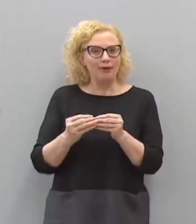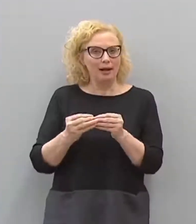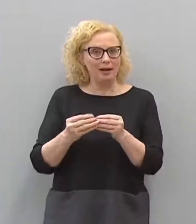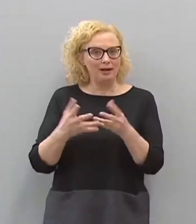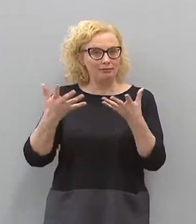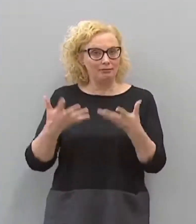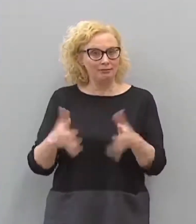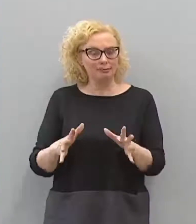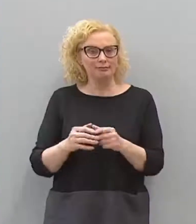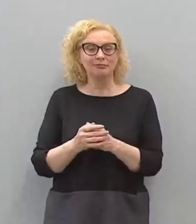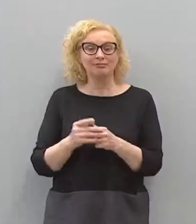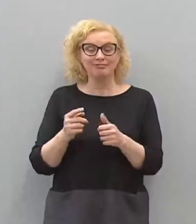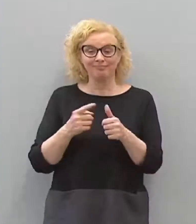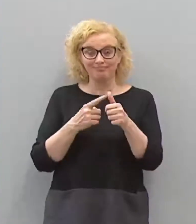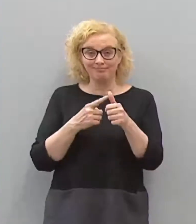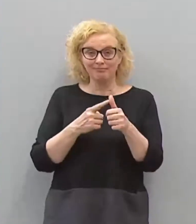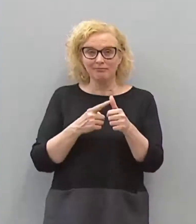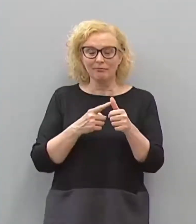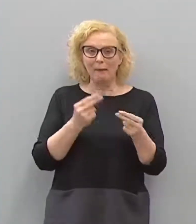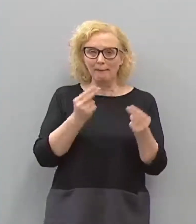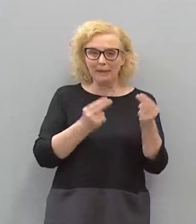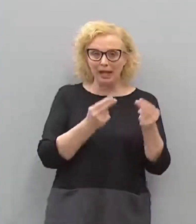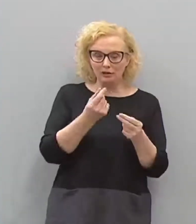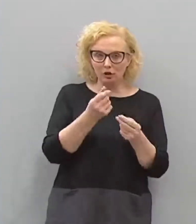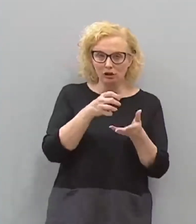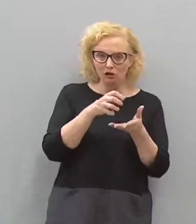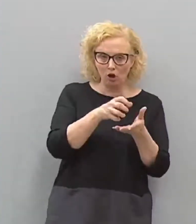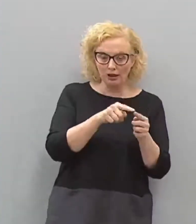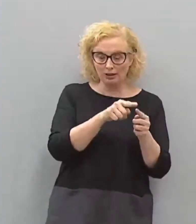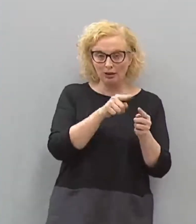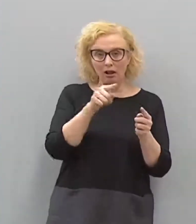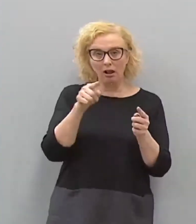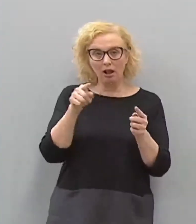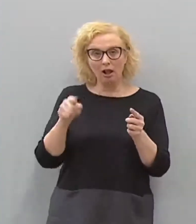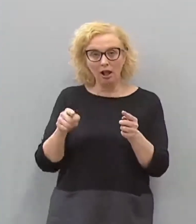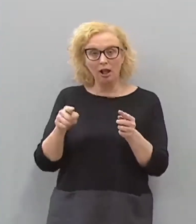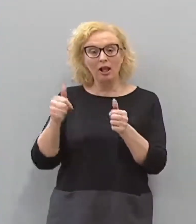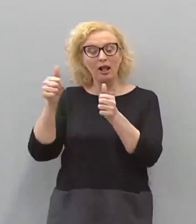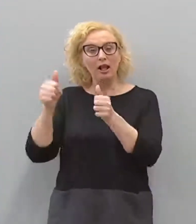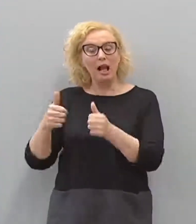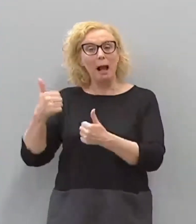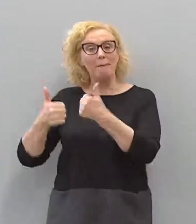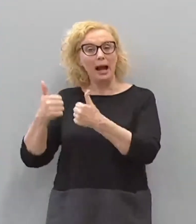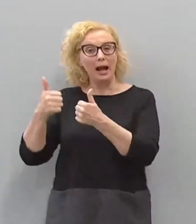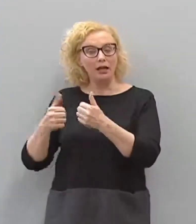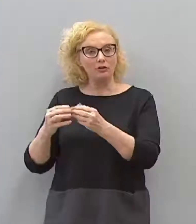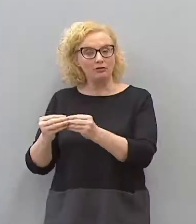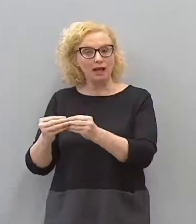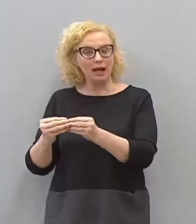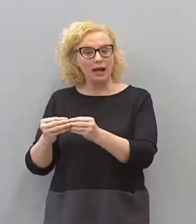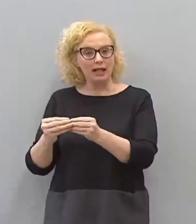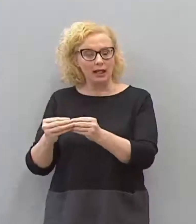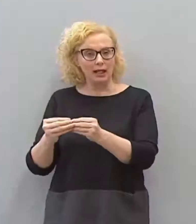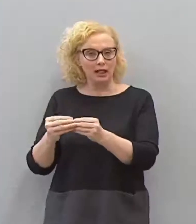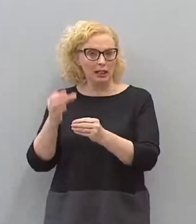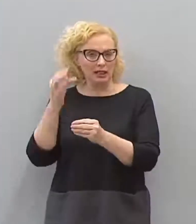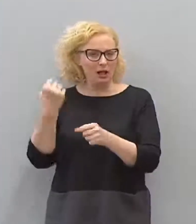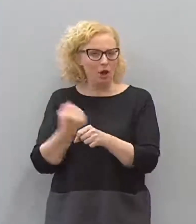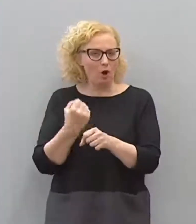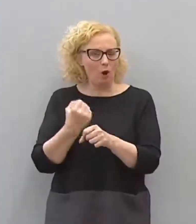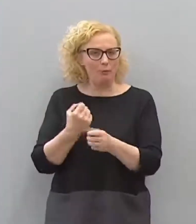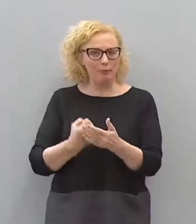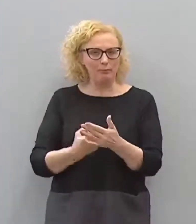la messa a bilancio delle risorse e l'appalto soprattutto sono opere importanti perché